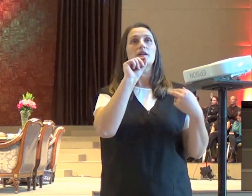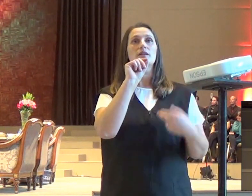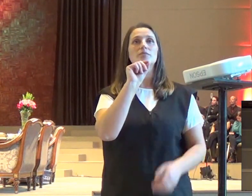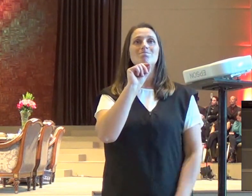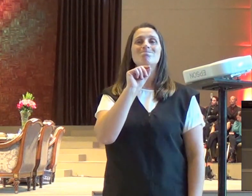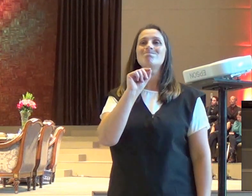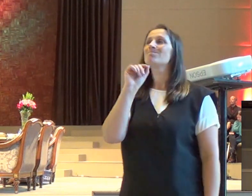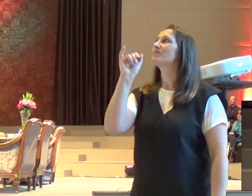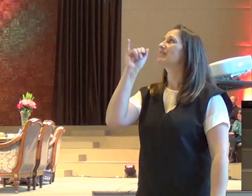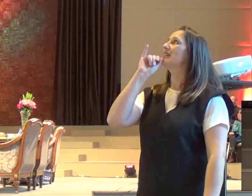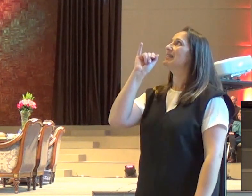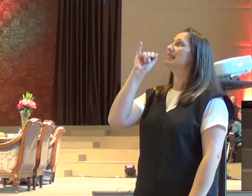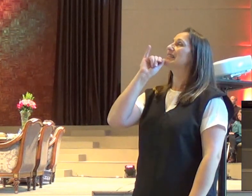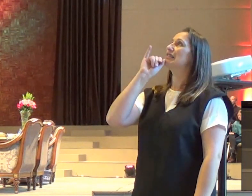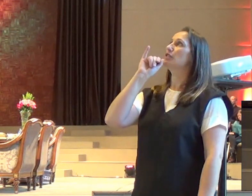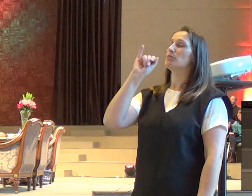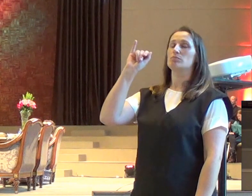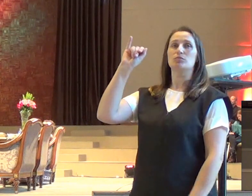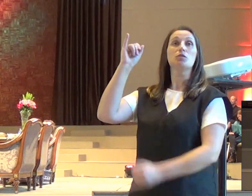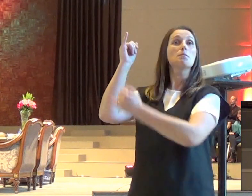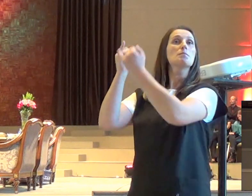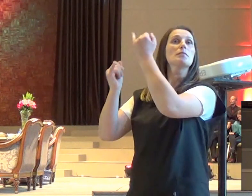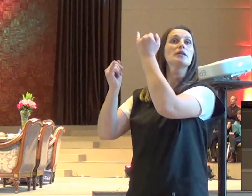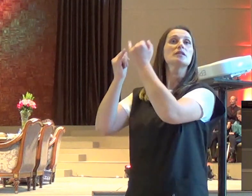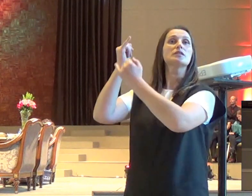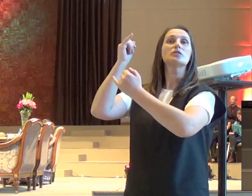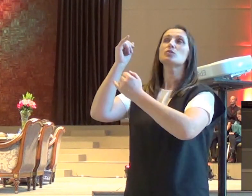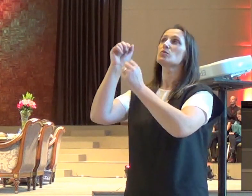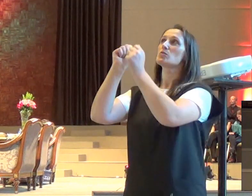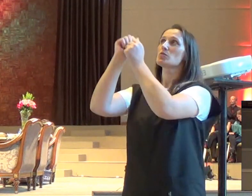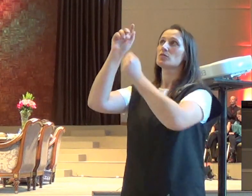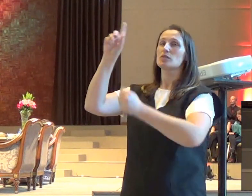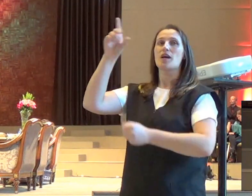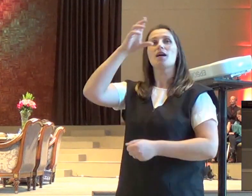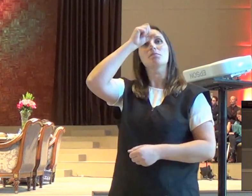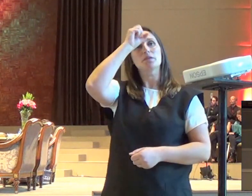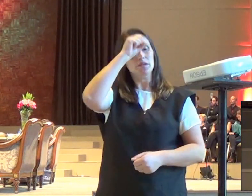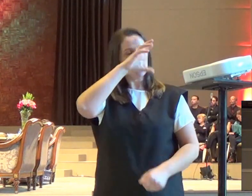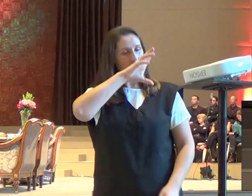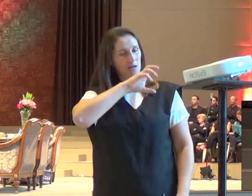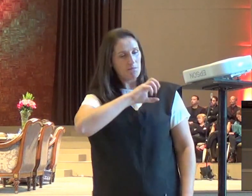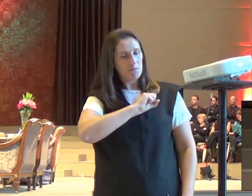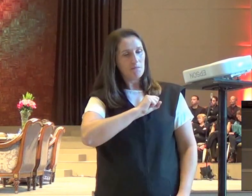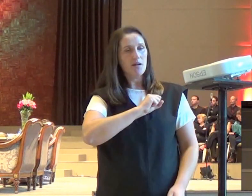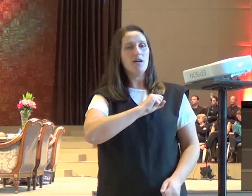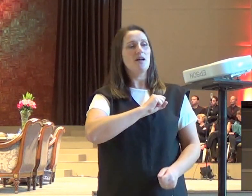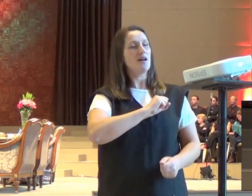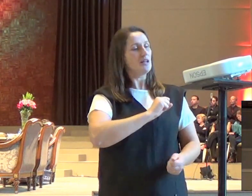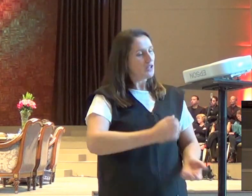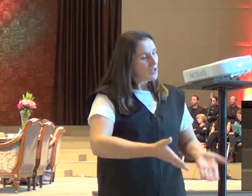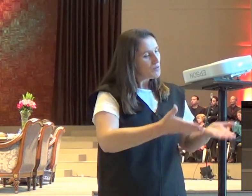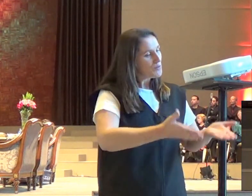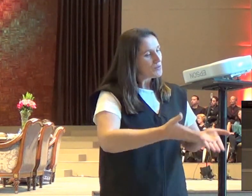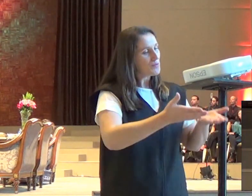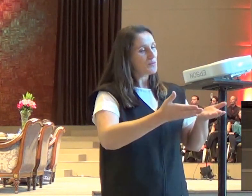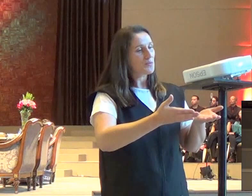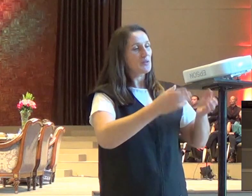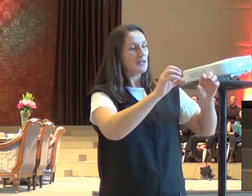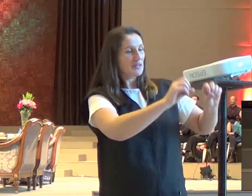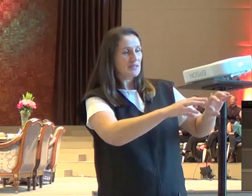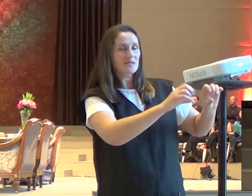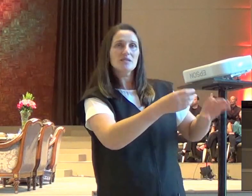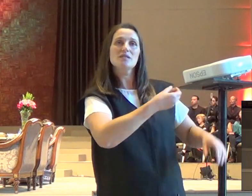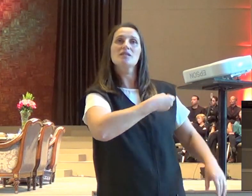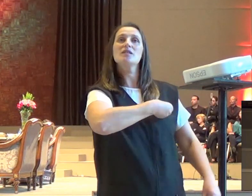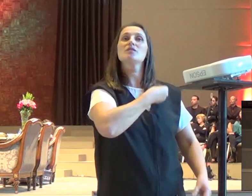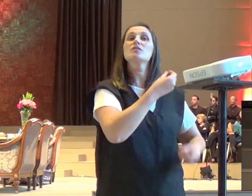divina onde a gente tem que aprender a amar elogiar motivar onde a gente tem que aprender a ensinar a